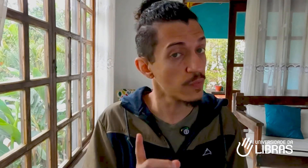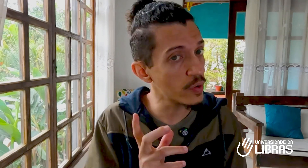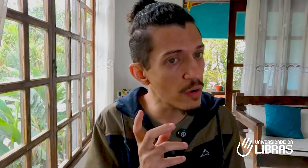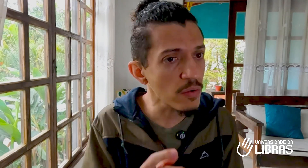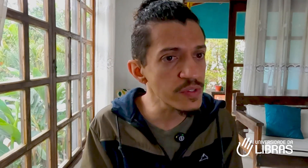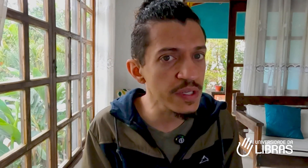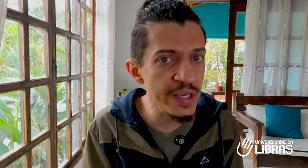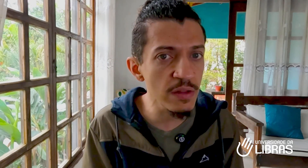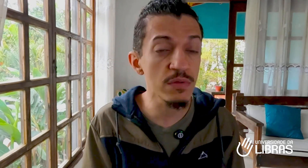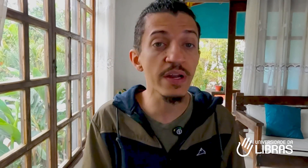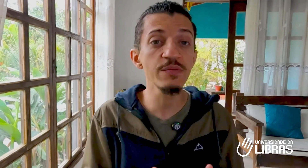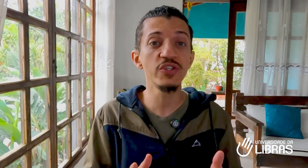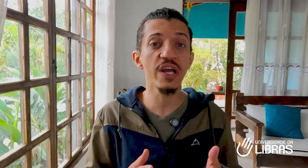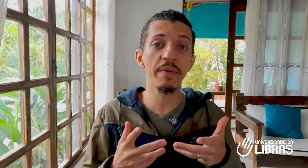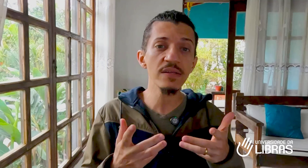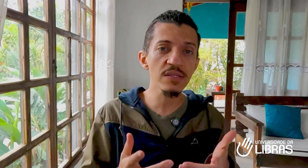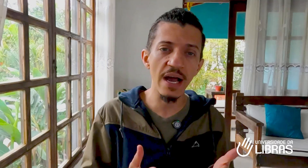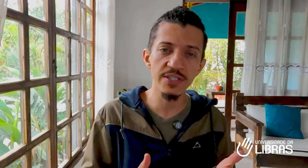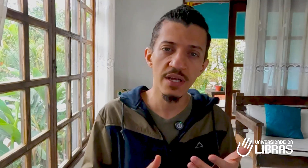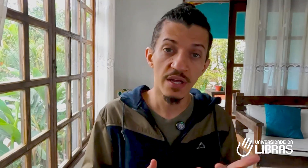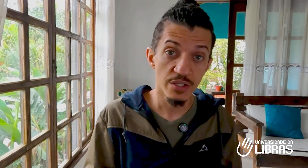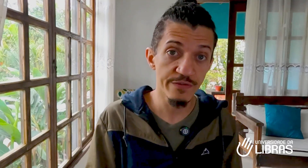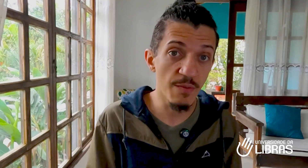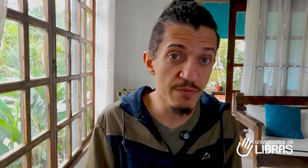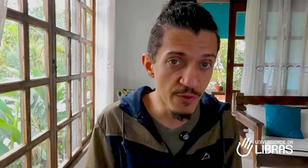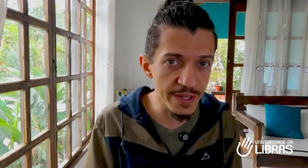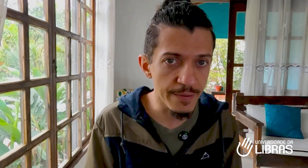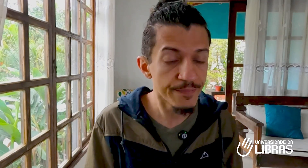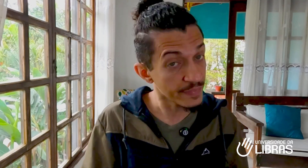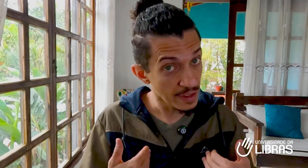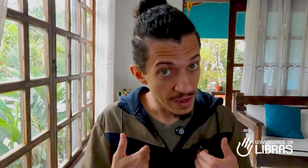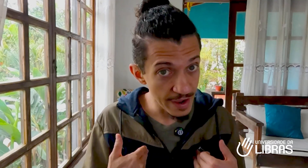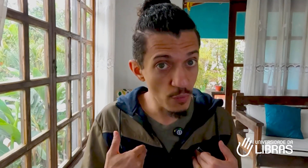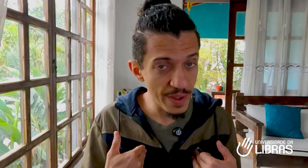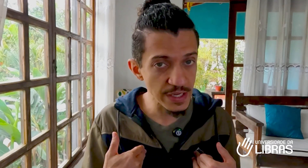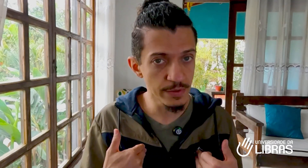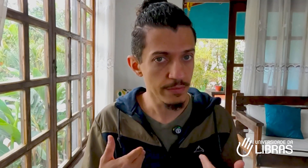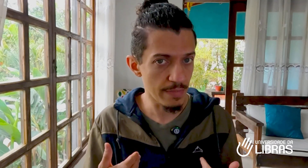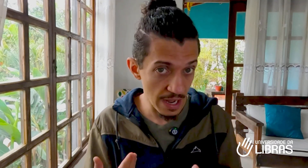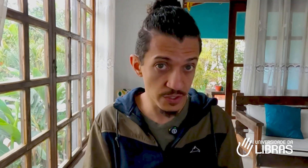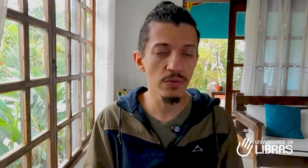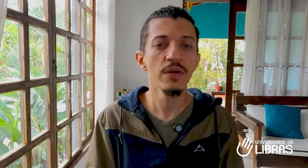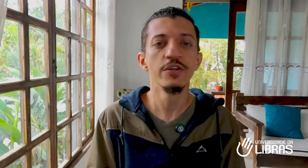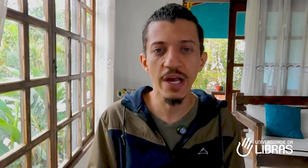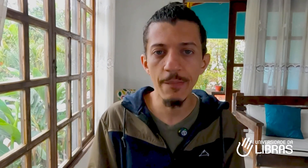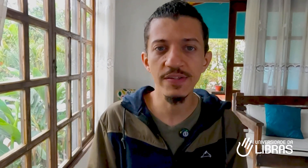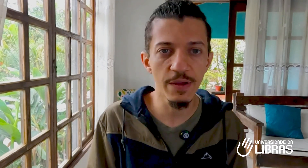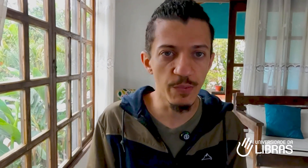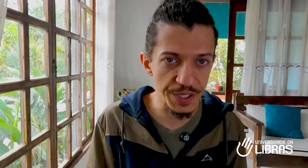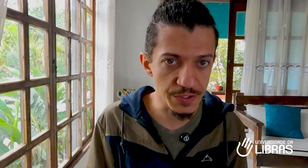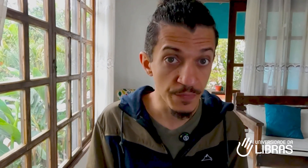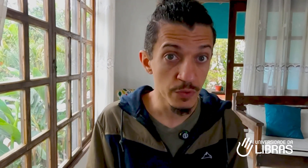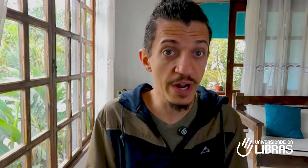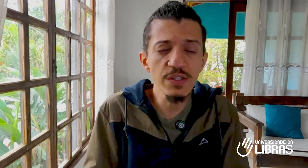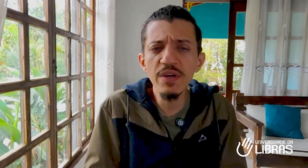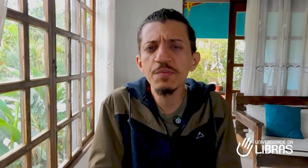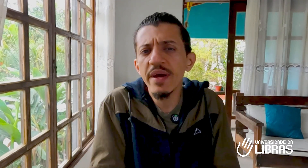não conseguindo transmitir a mensagem de forma fluida. Eu mesmo, Madison, já passei por isso. Durante meus primeiros anos